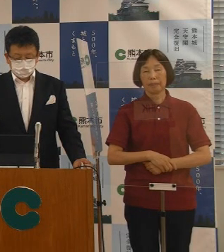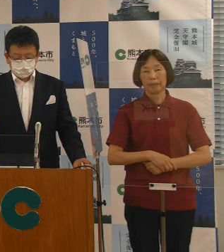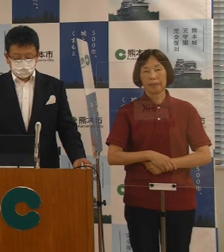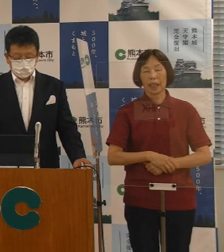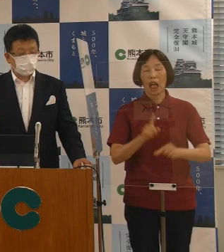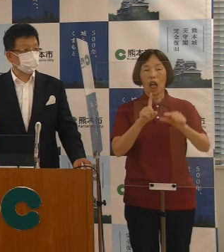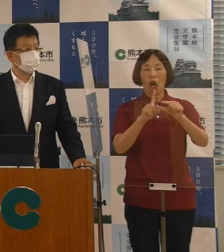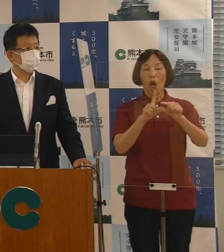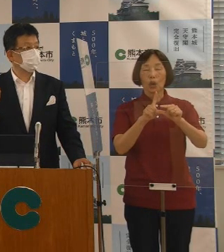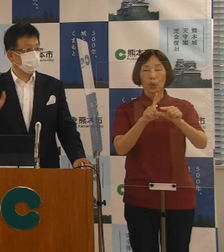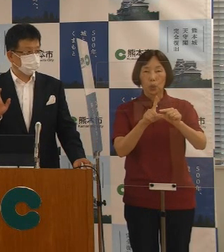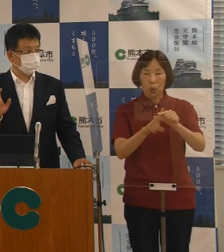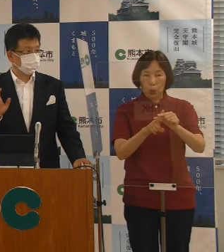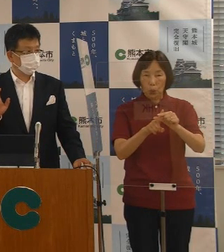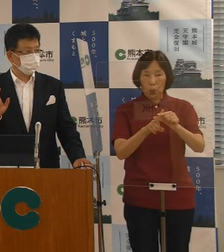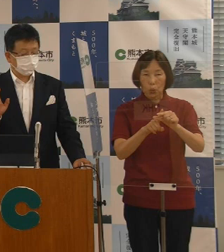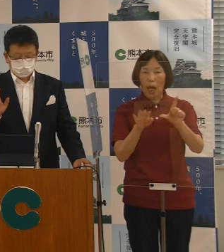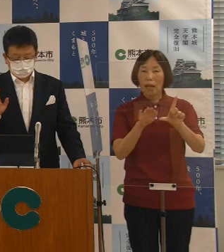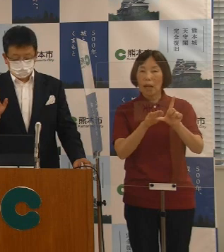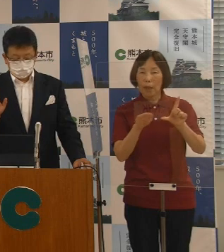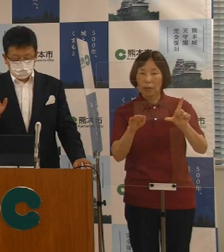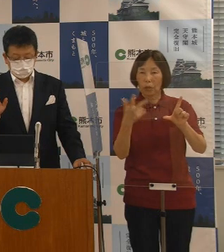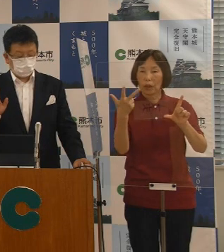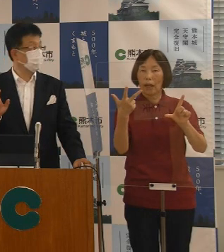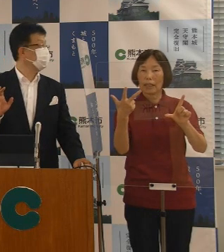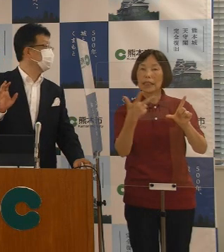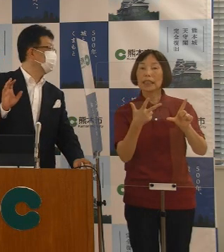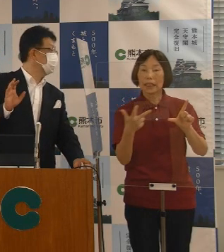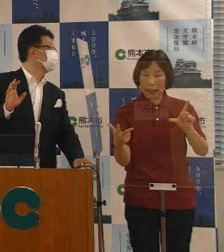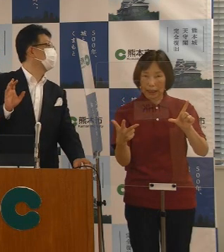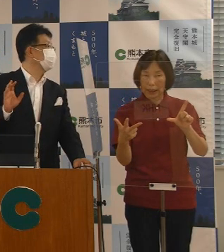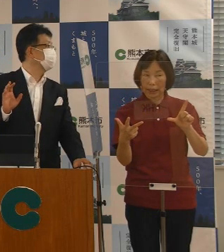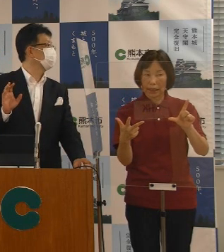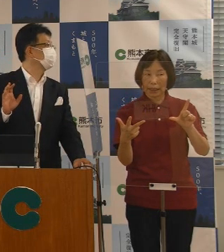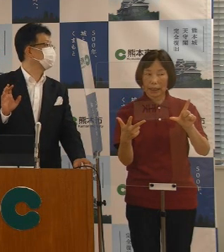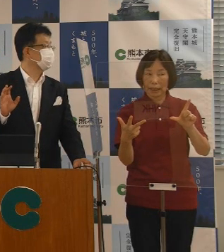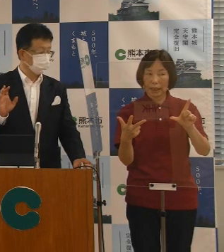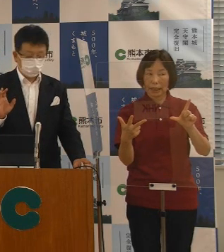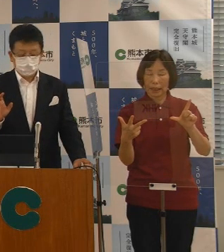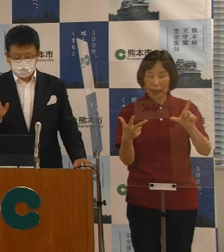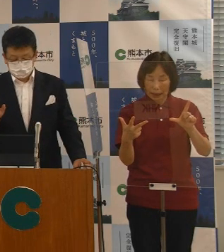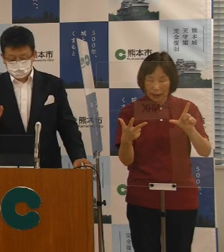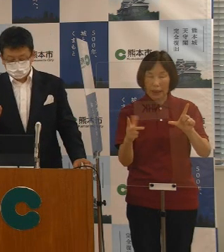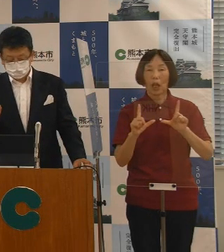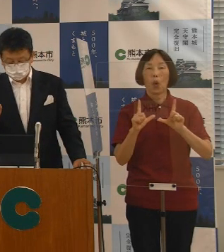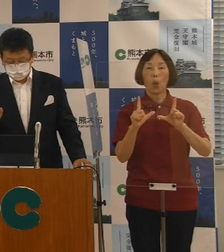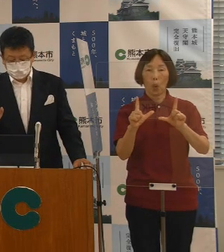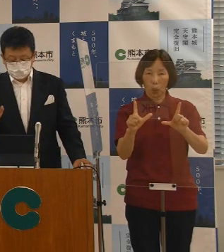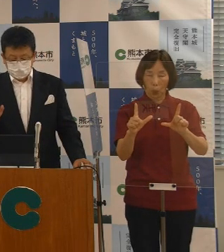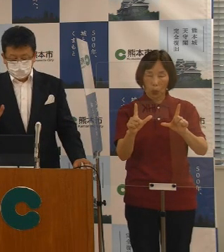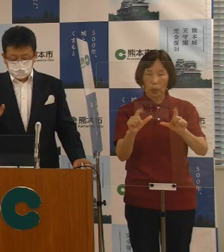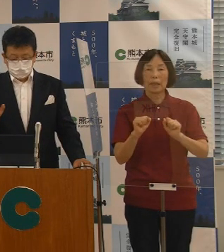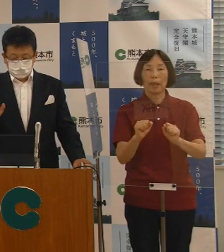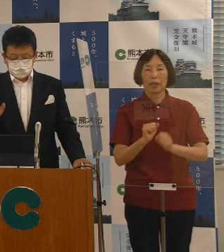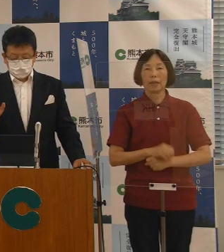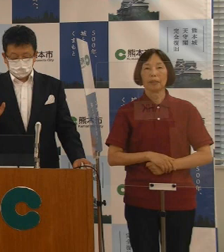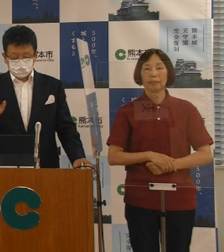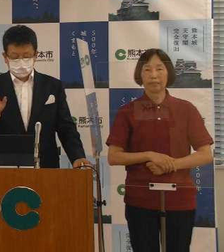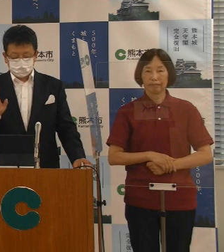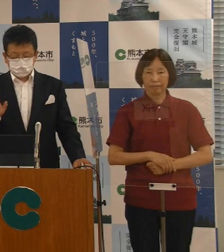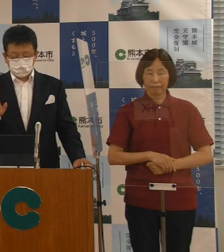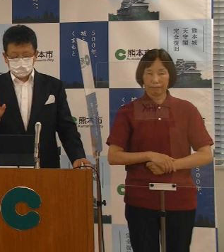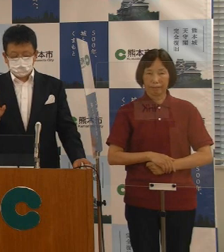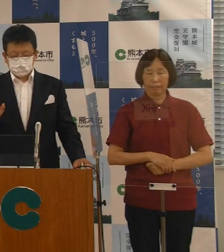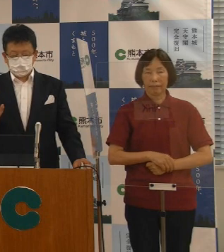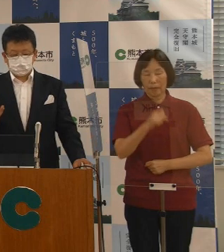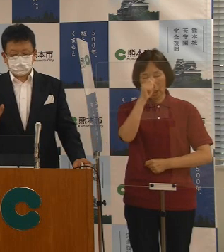中等症の方が7名ということは言えるんだよね、ですね、ということです。で、まあ、